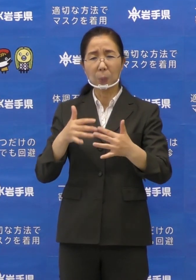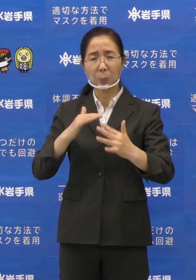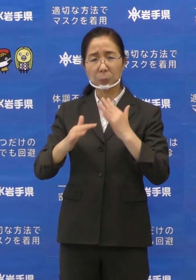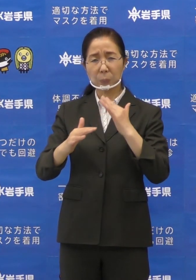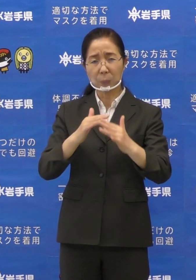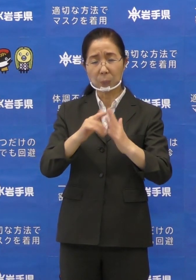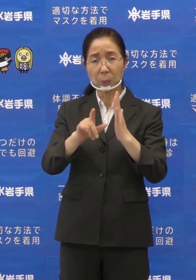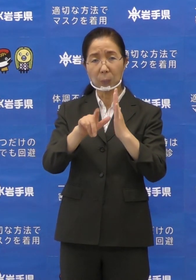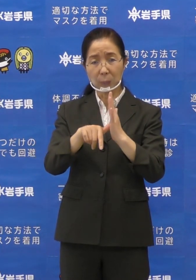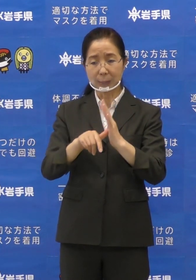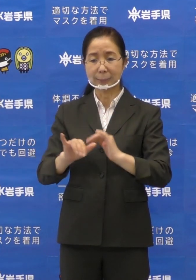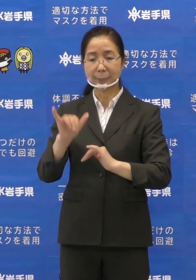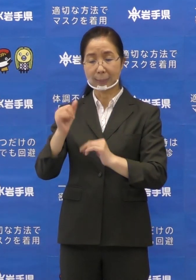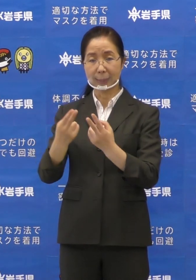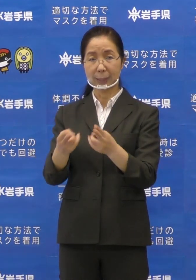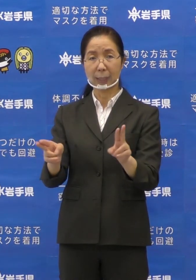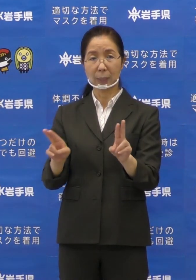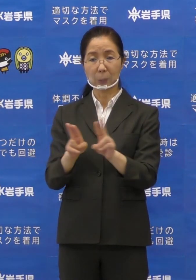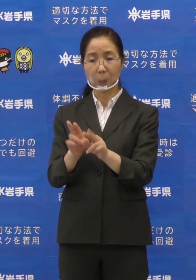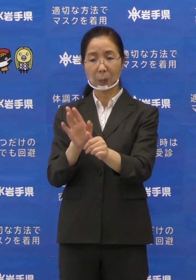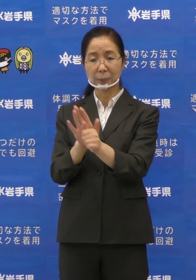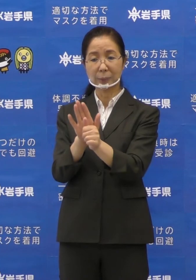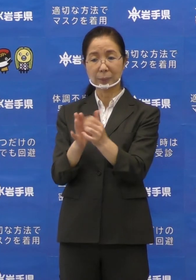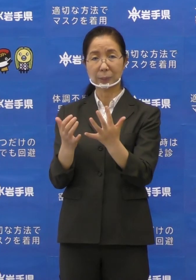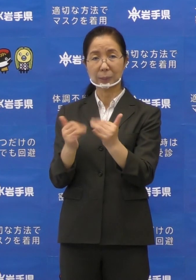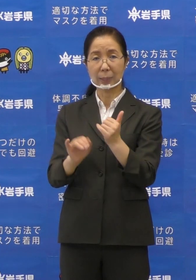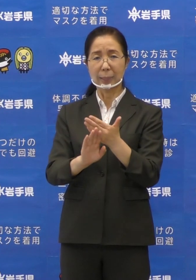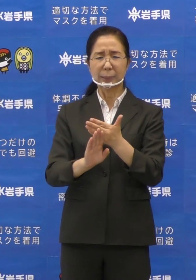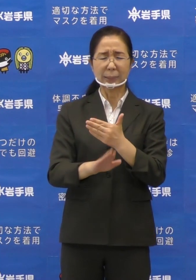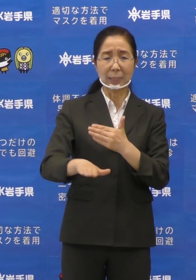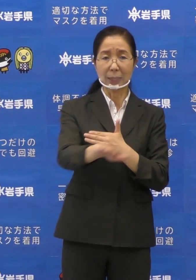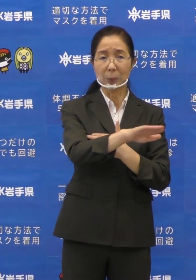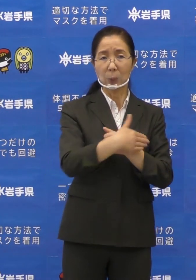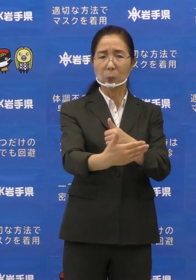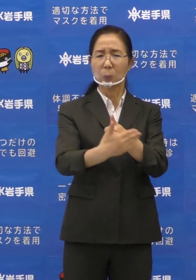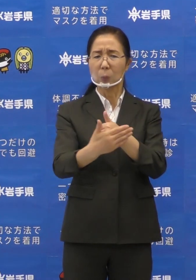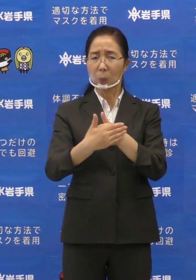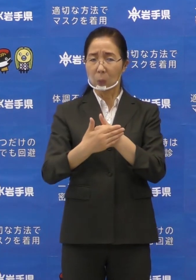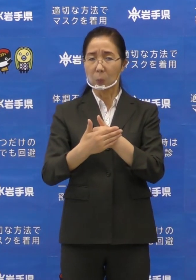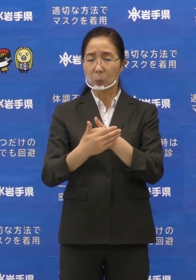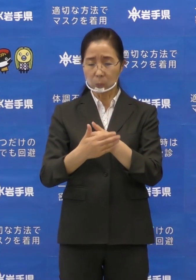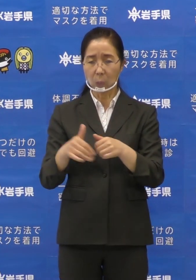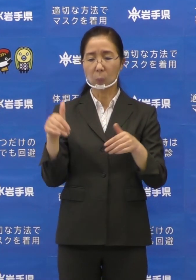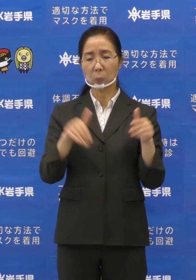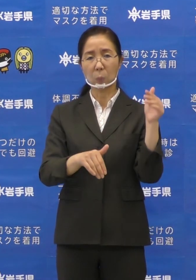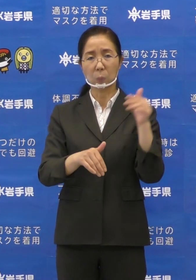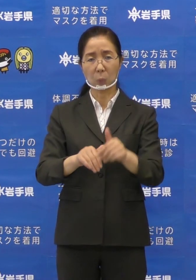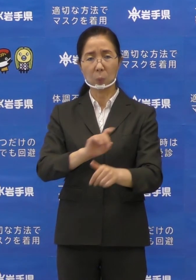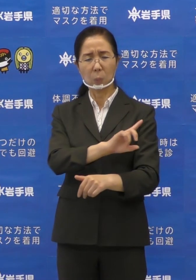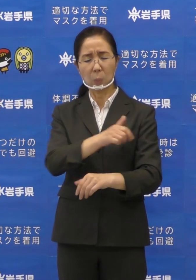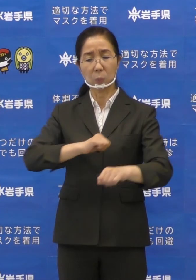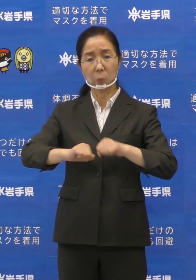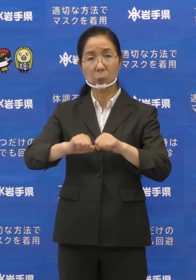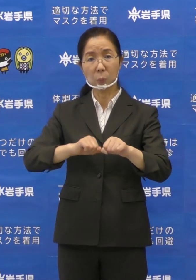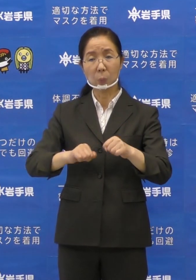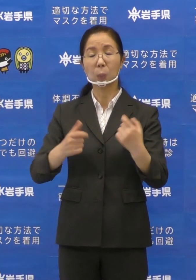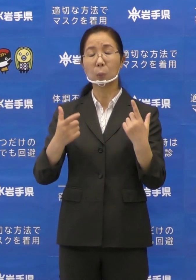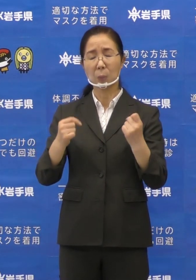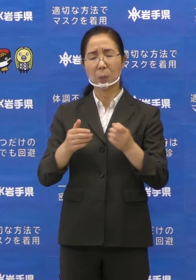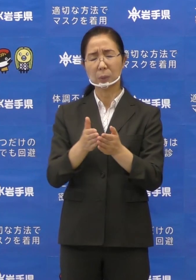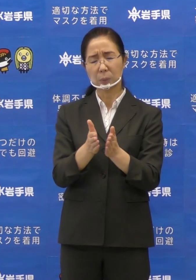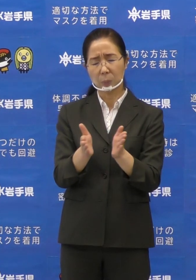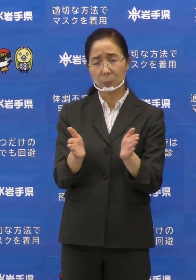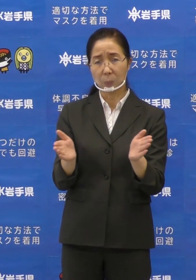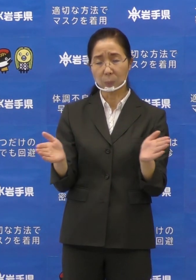支持者以外からの支持やまた投票行動などもあって、まあ、広く